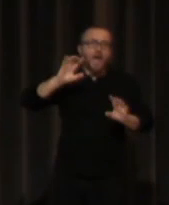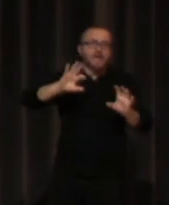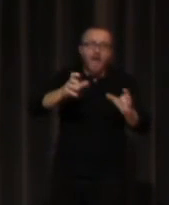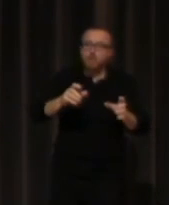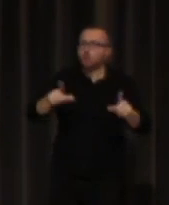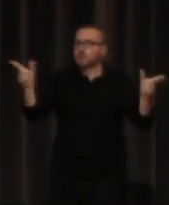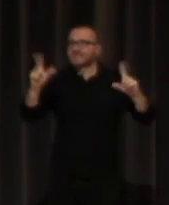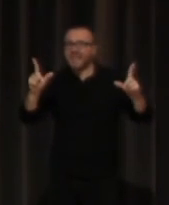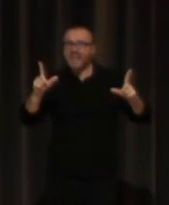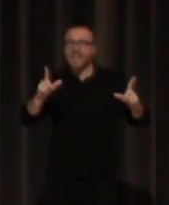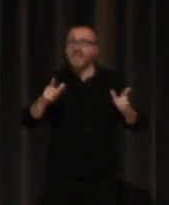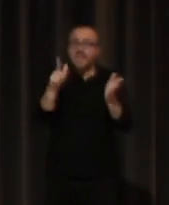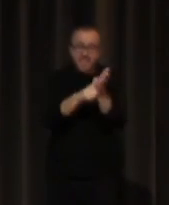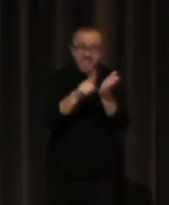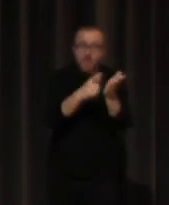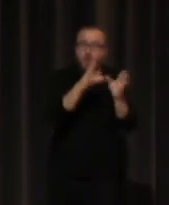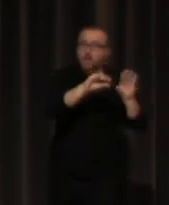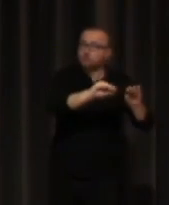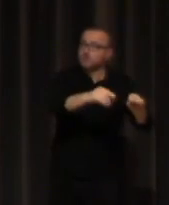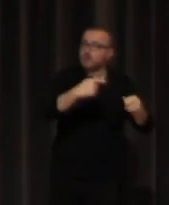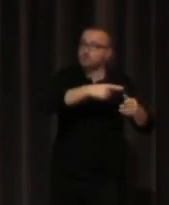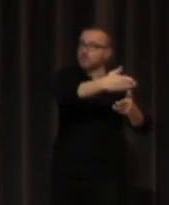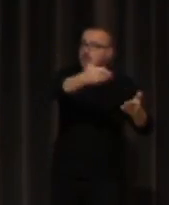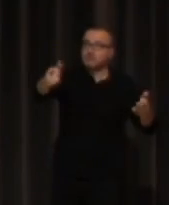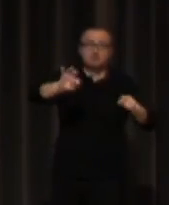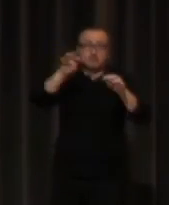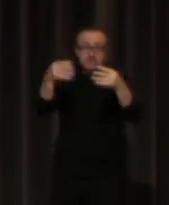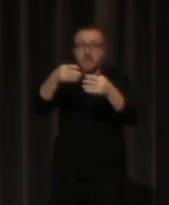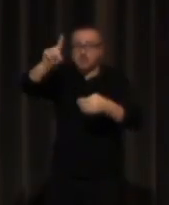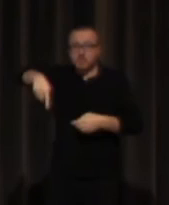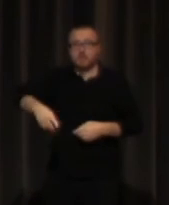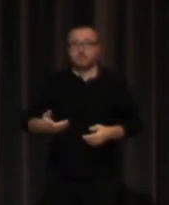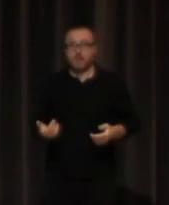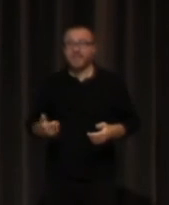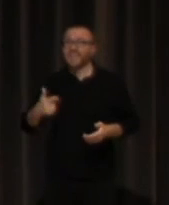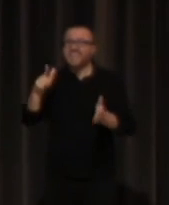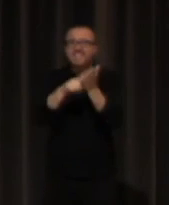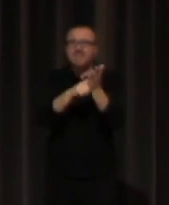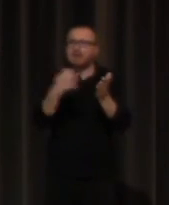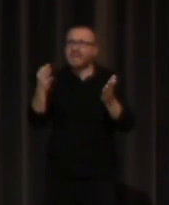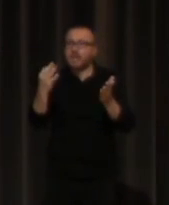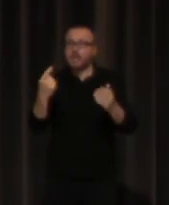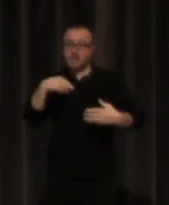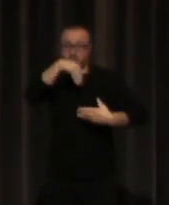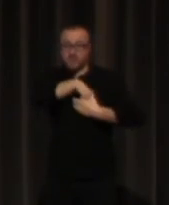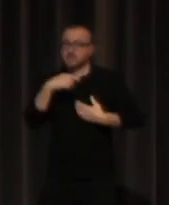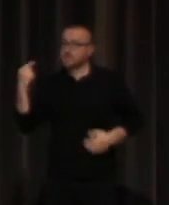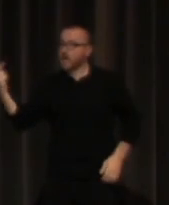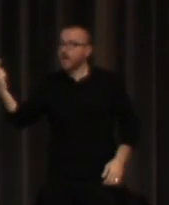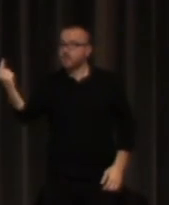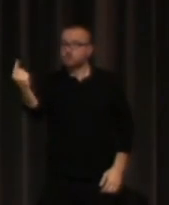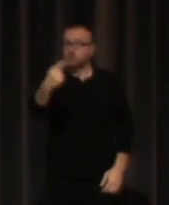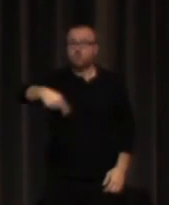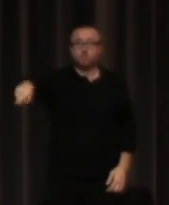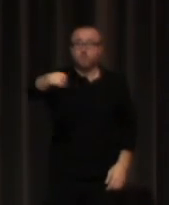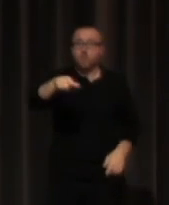dia està en milions i milions de pàgines d'internet. La llengua som nosaltres, els que som encara aquí, els